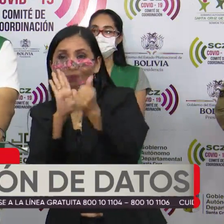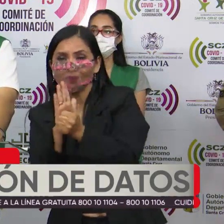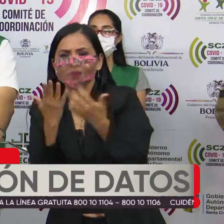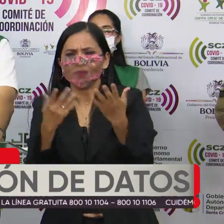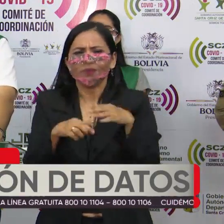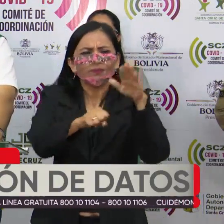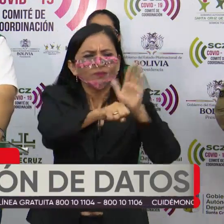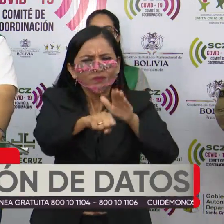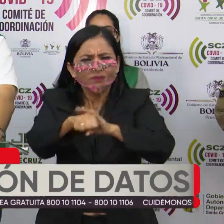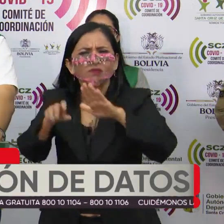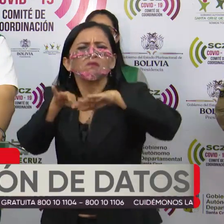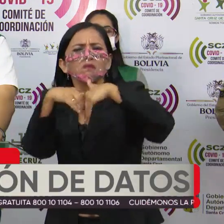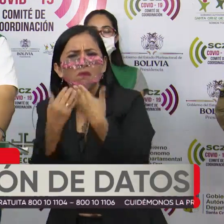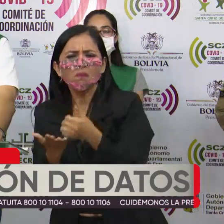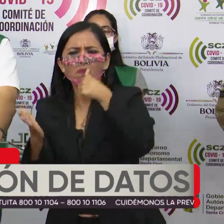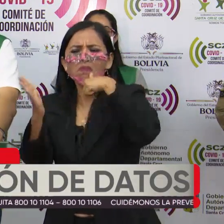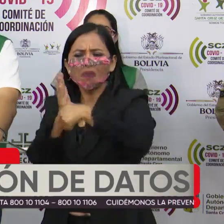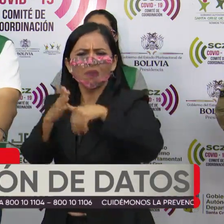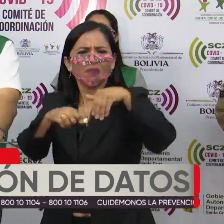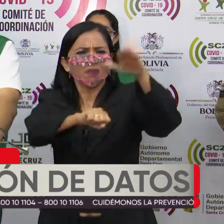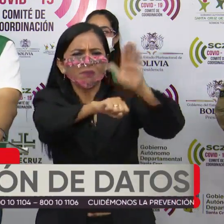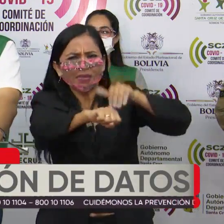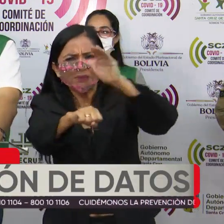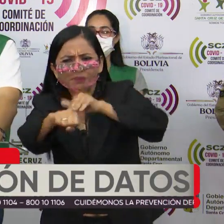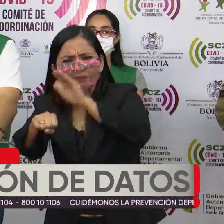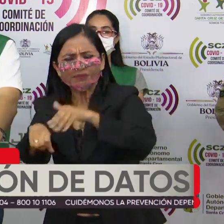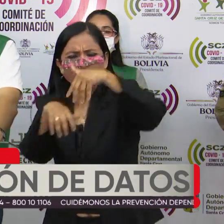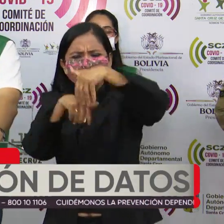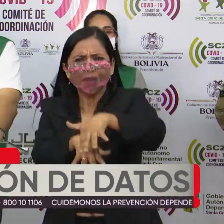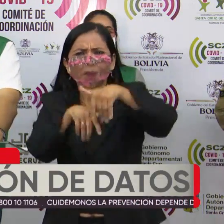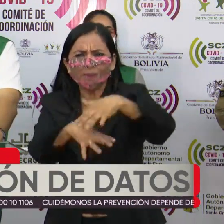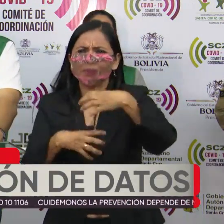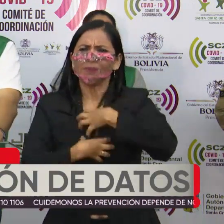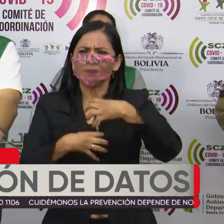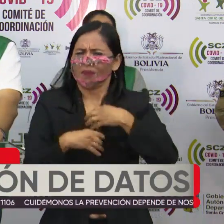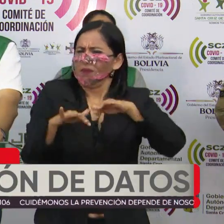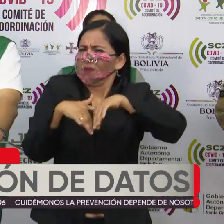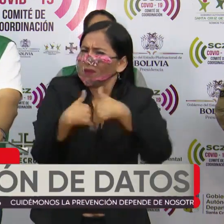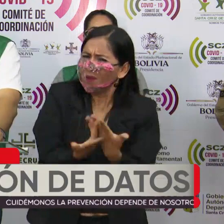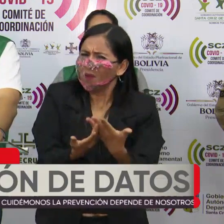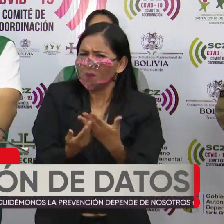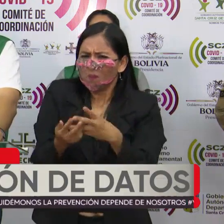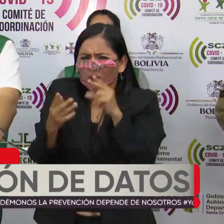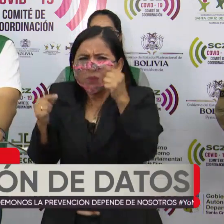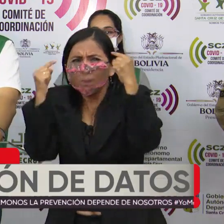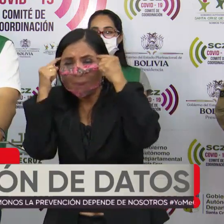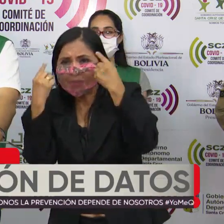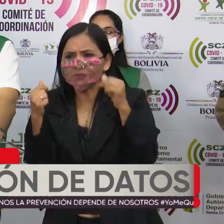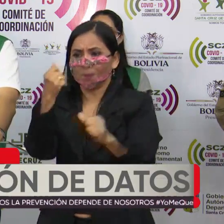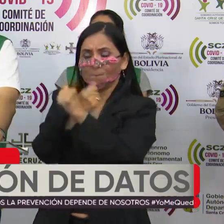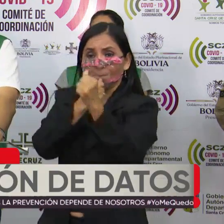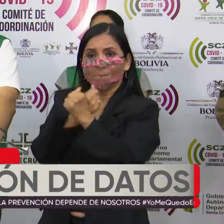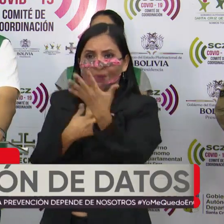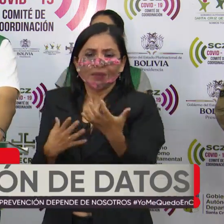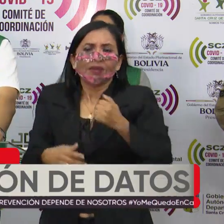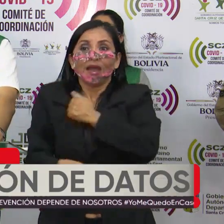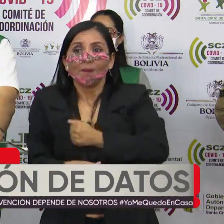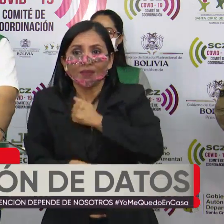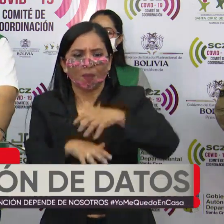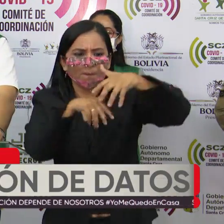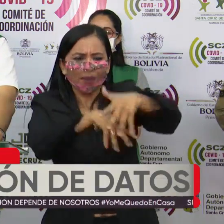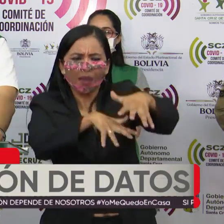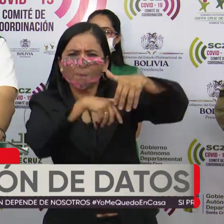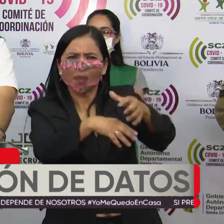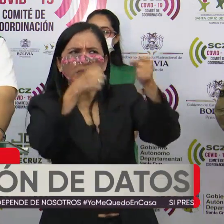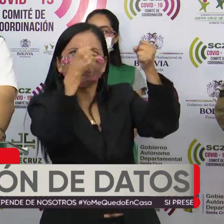anuncios y advertencias de personas y dirigentes que no resignan sus medidas. Lamentablemente, las movilizaciones y